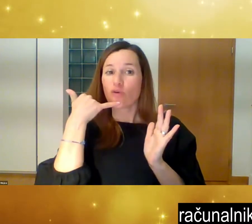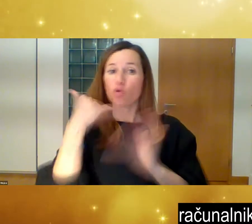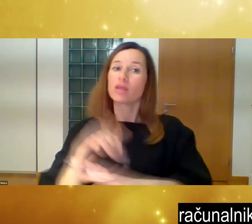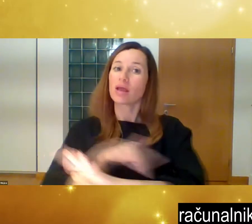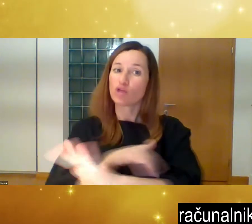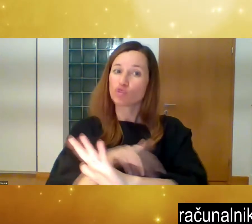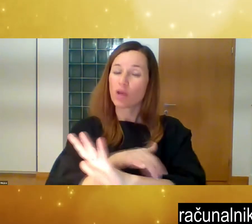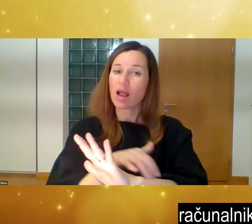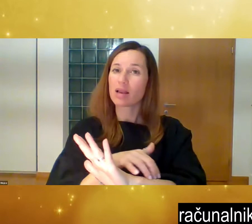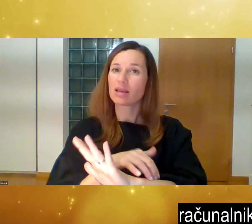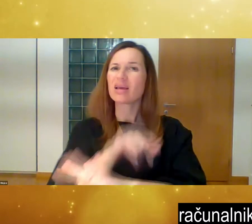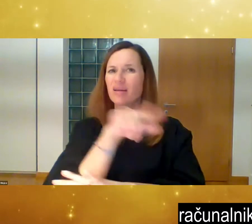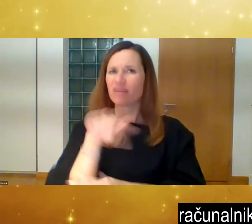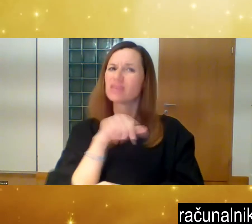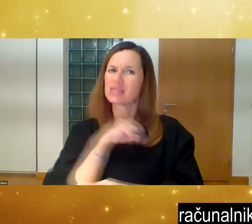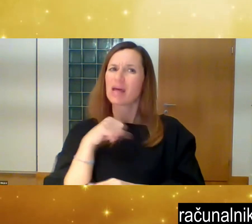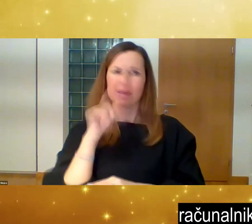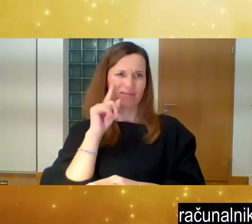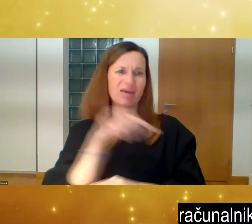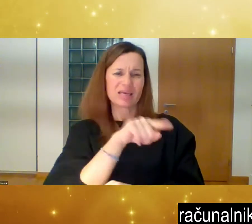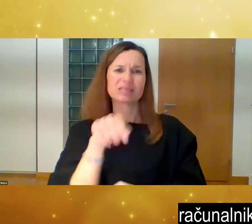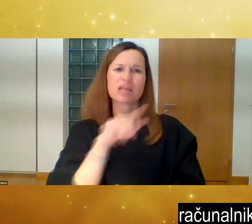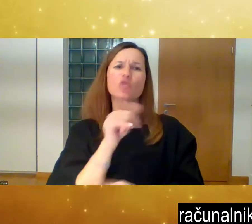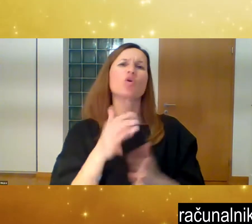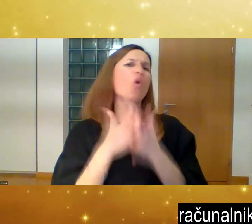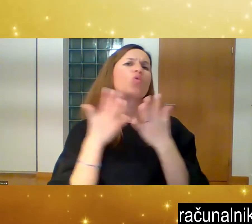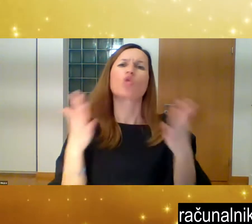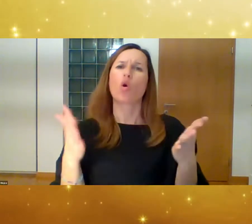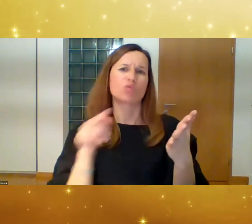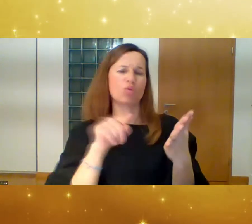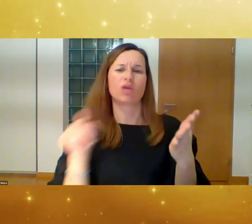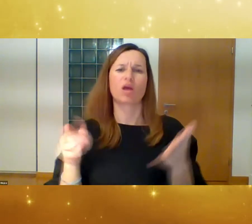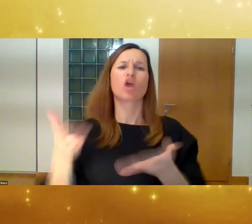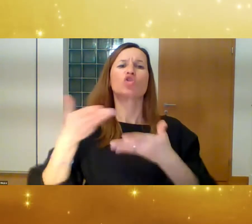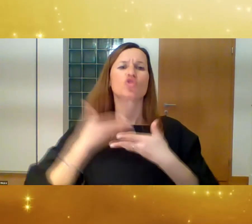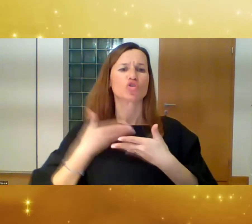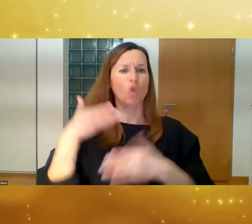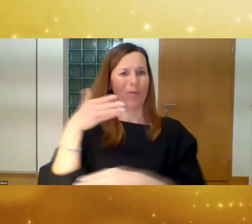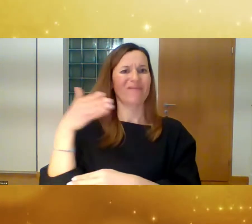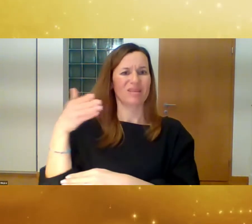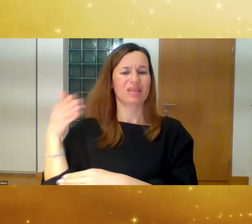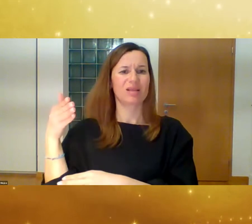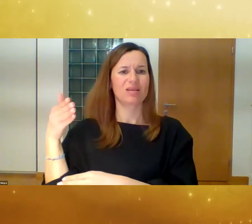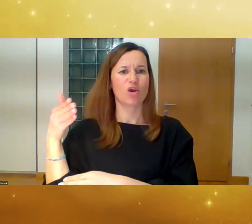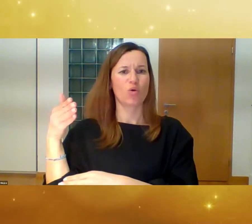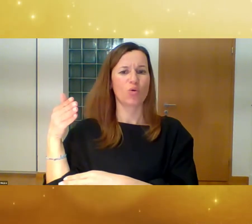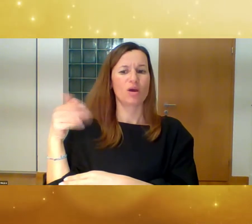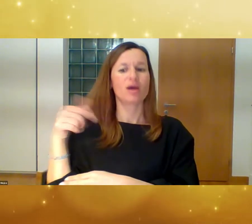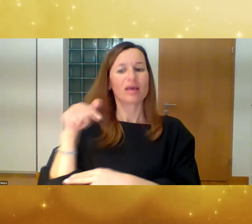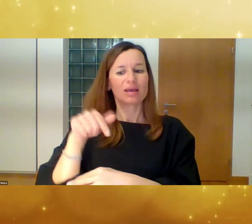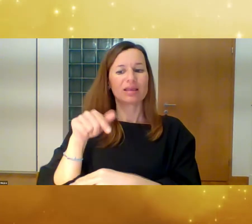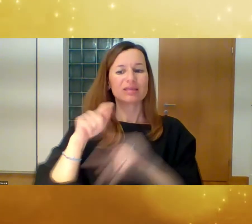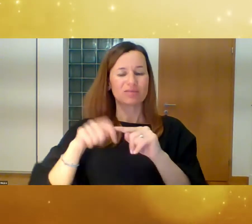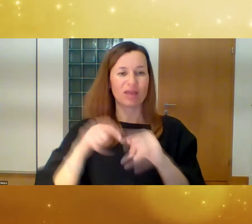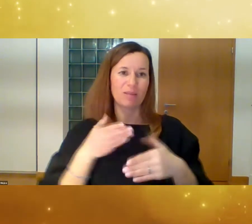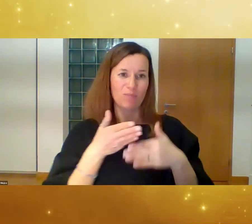to sami veste, da je ogromno teh dobaviteljev, ki pač te zadeve ponujajo,